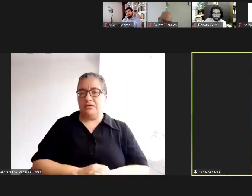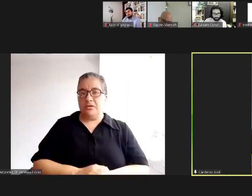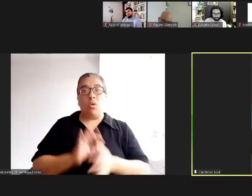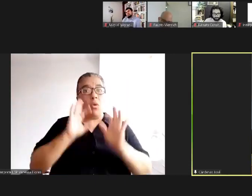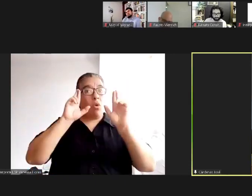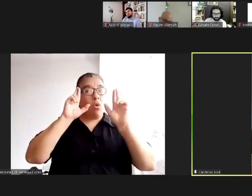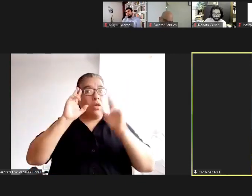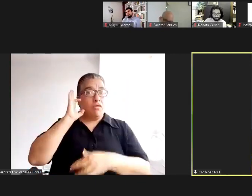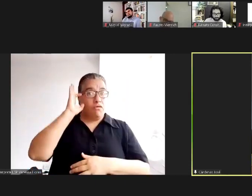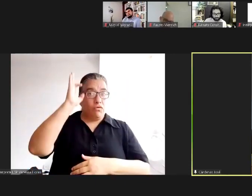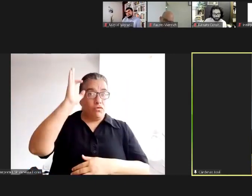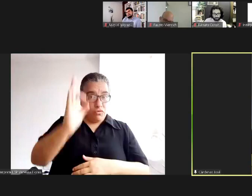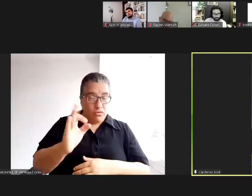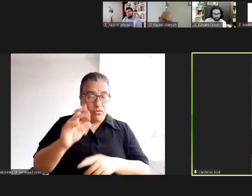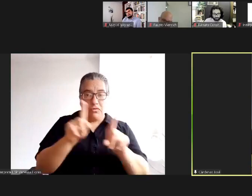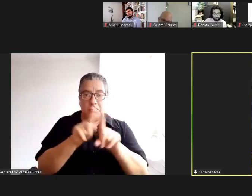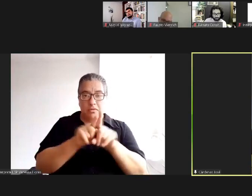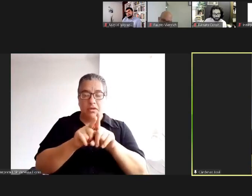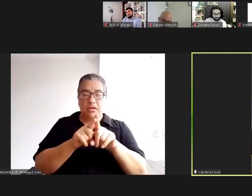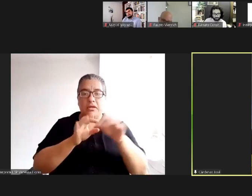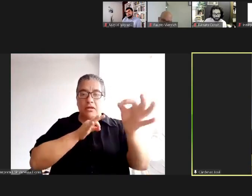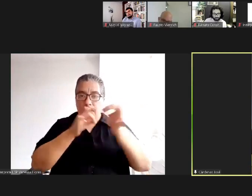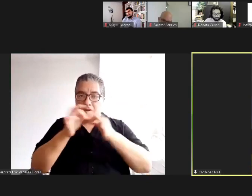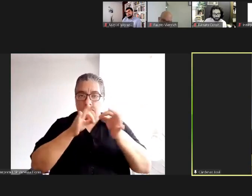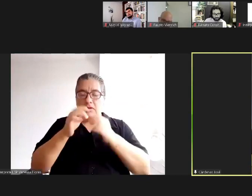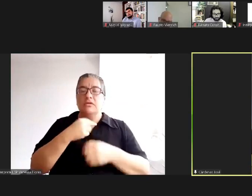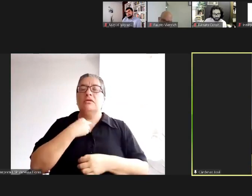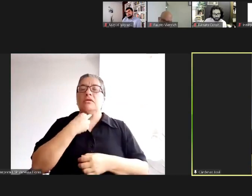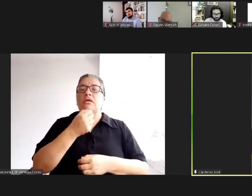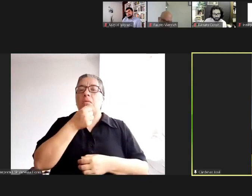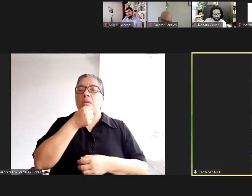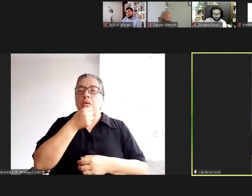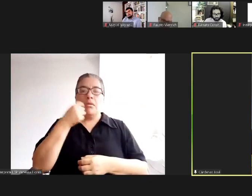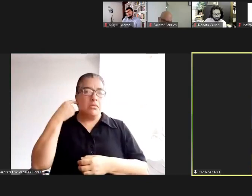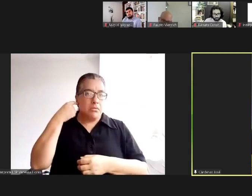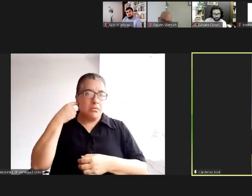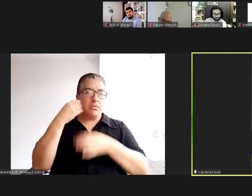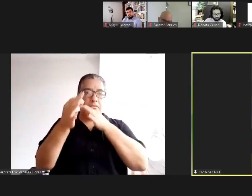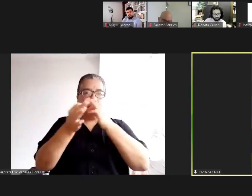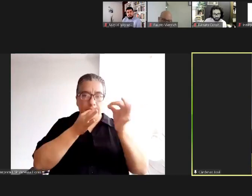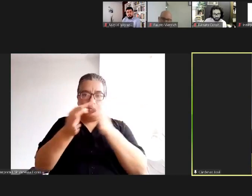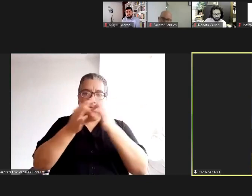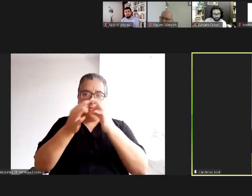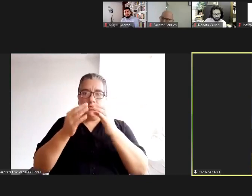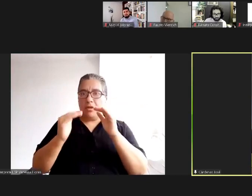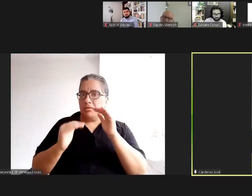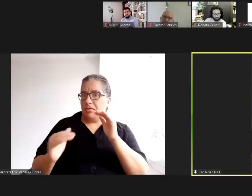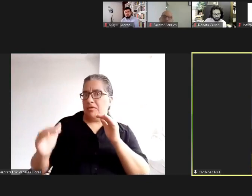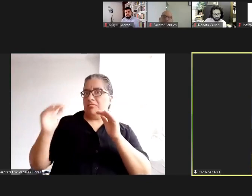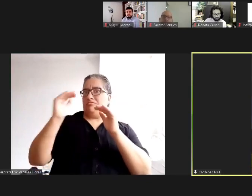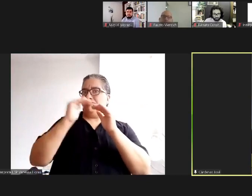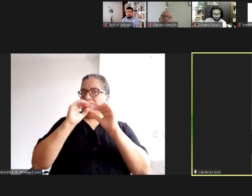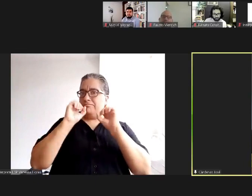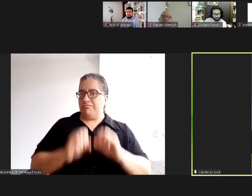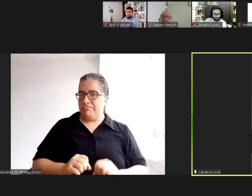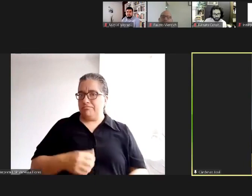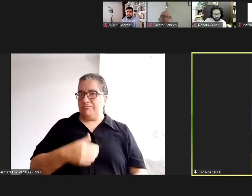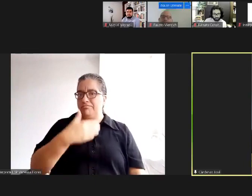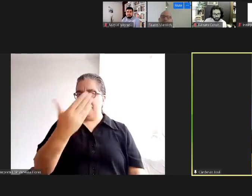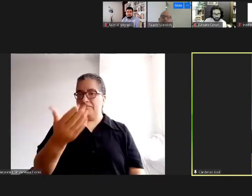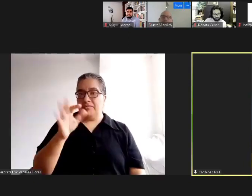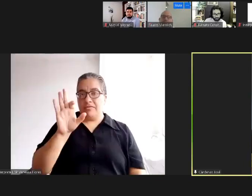la audiodescripción tenga ese nivel. Fausto. ¿Nos compartes un